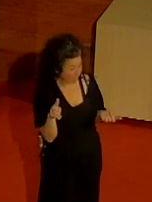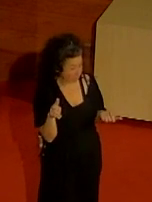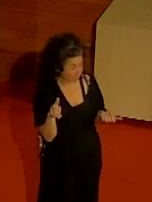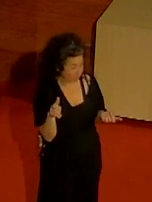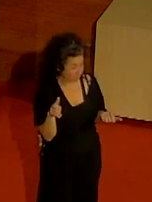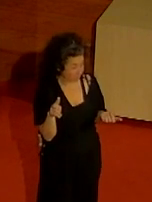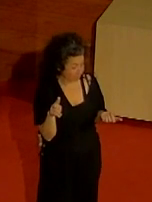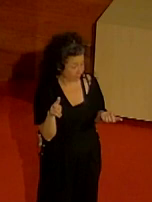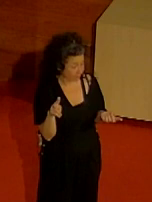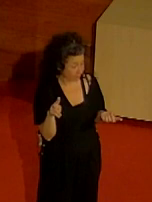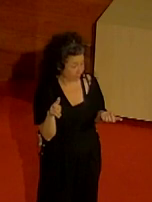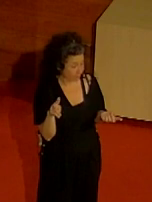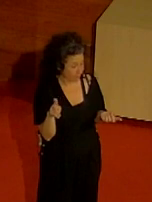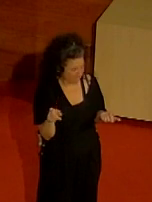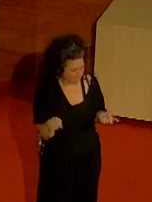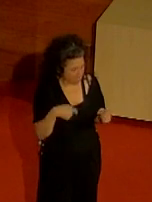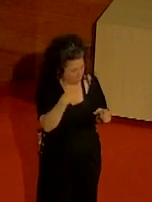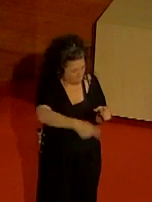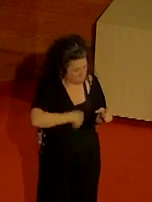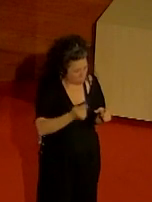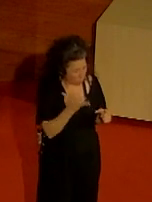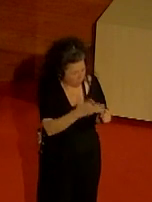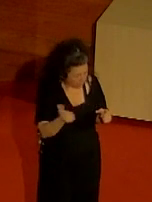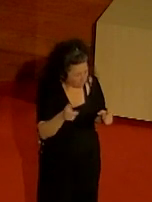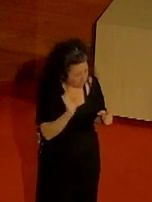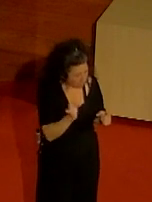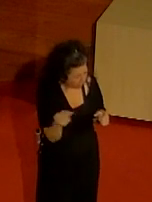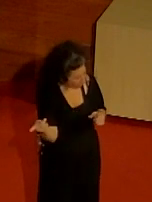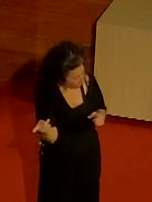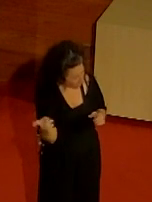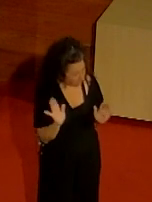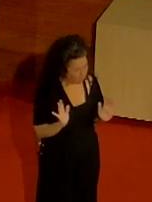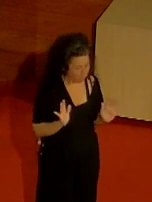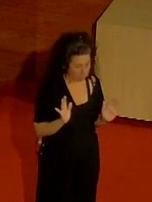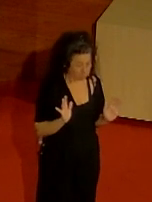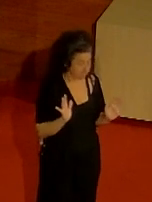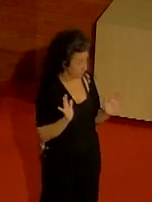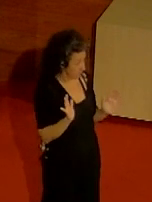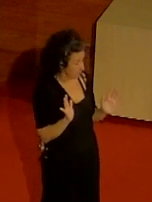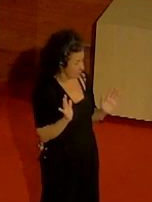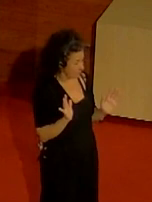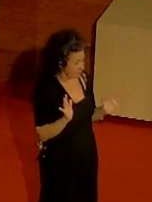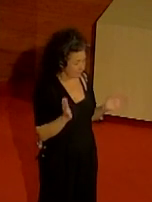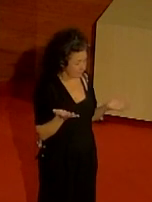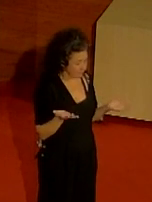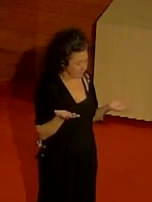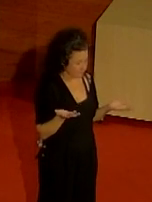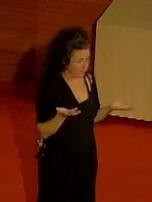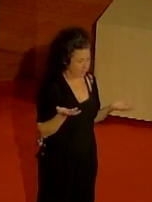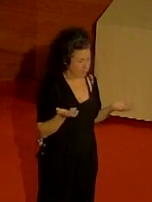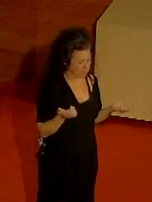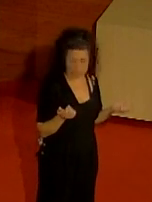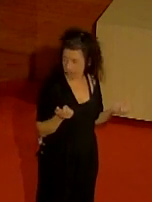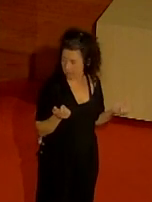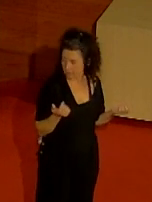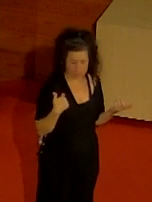dijo, pero están robando la rueda, ¿no? En esta fotografía. Entonces, ella, claro, no... También una muestra de, ¿no?